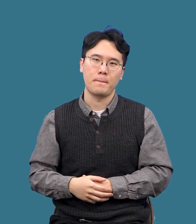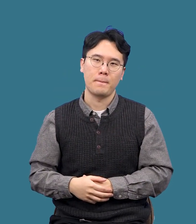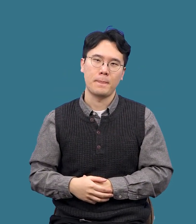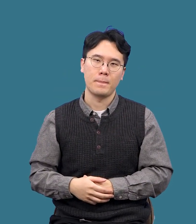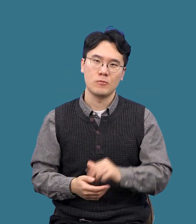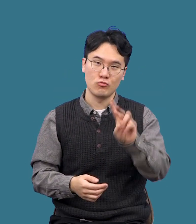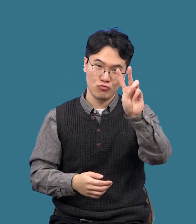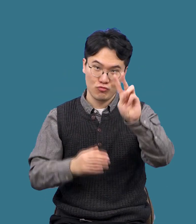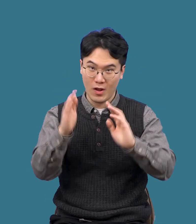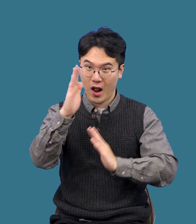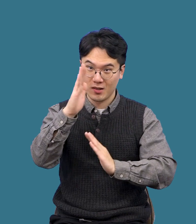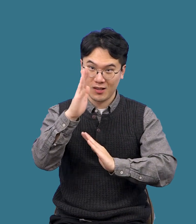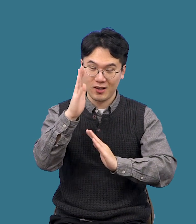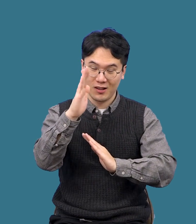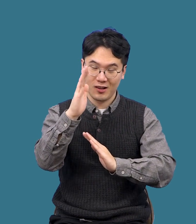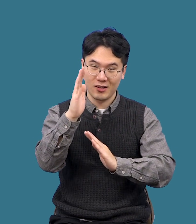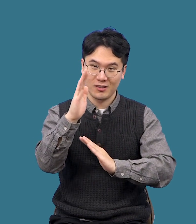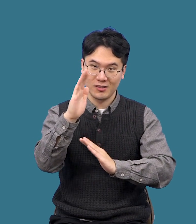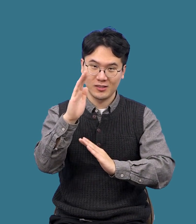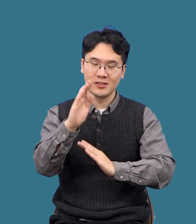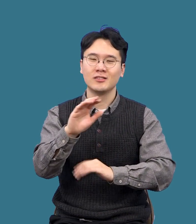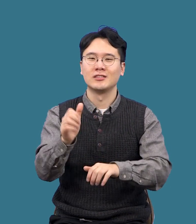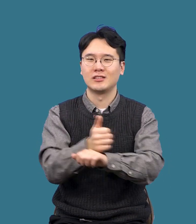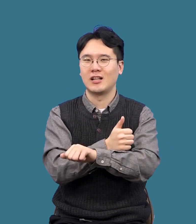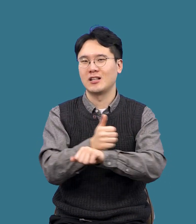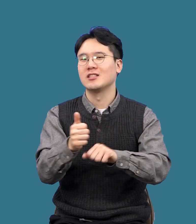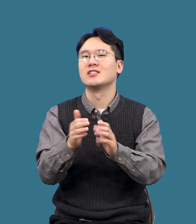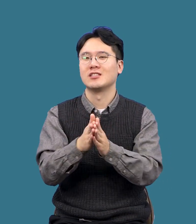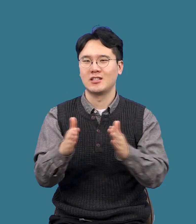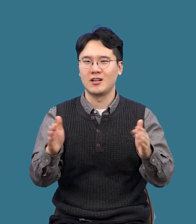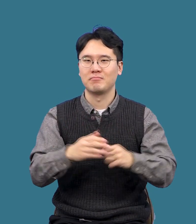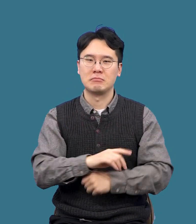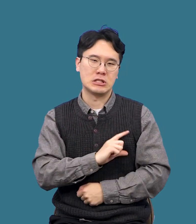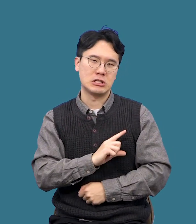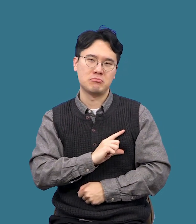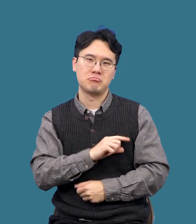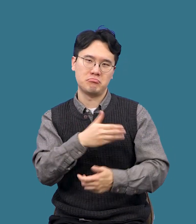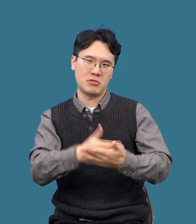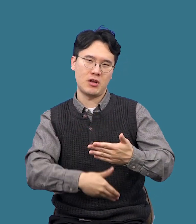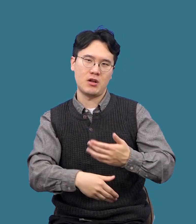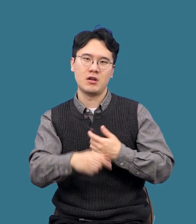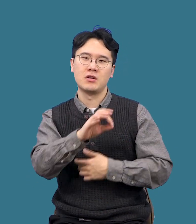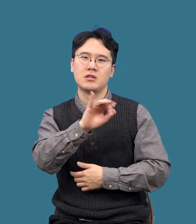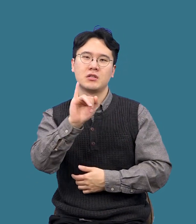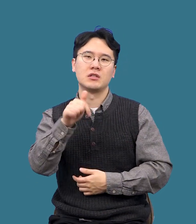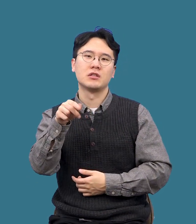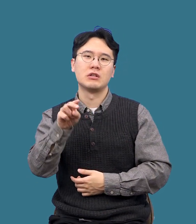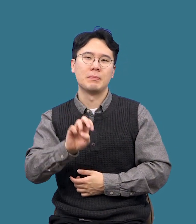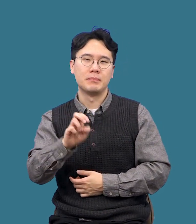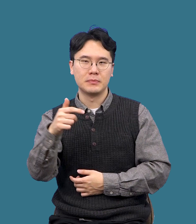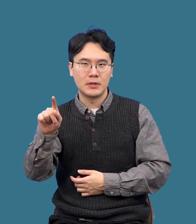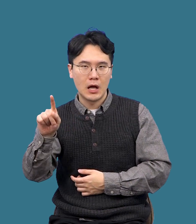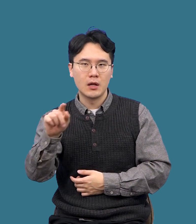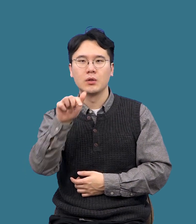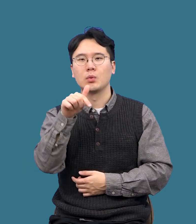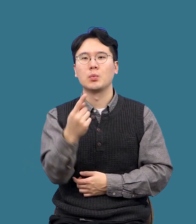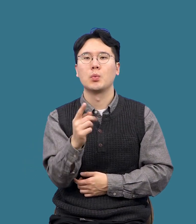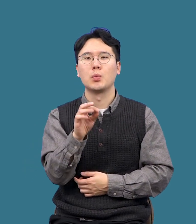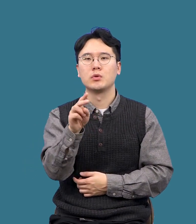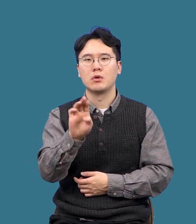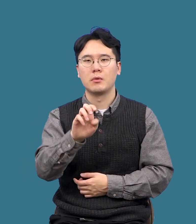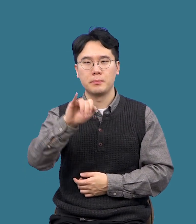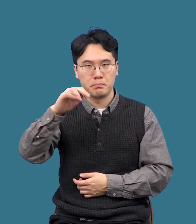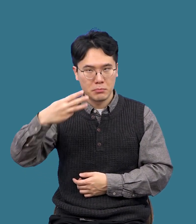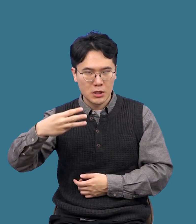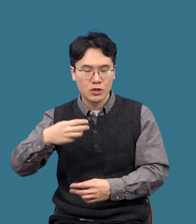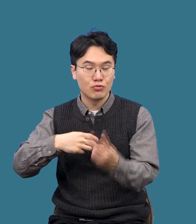두 학생이 왔어요. 두 학생. 이름도 남아 있습니다. 이겸나, 고영필 두